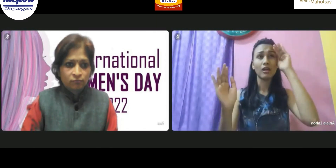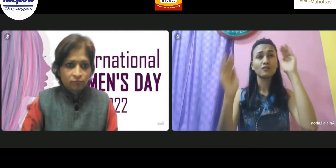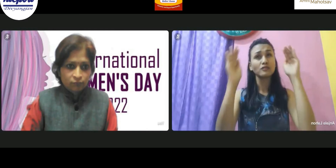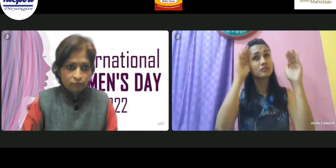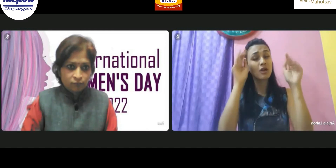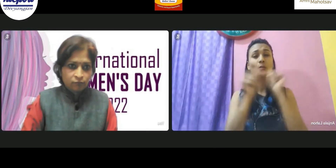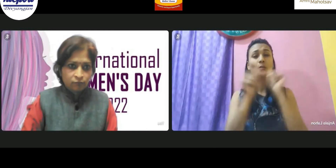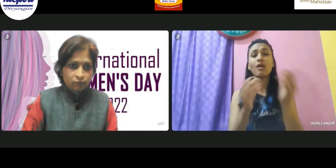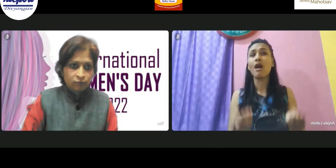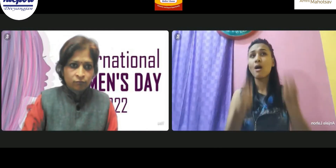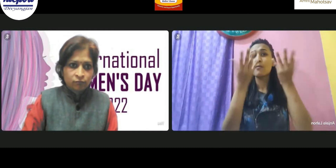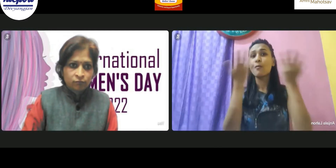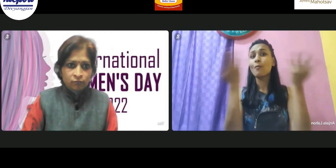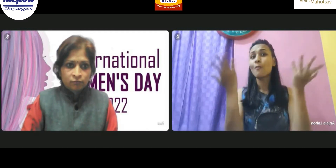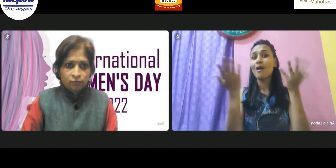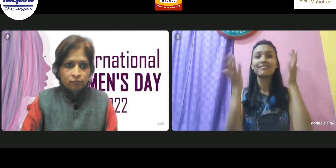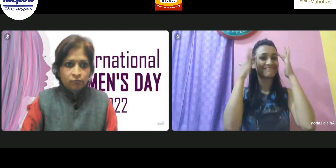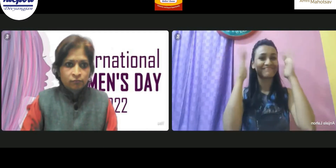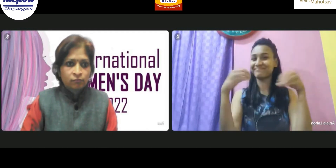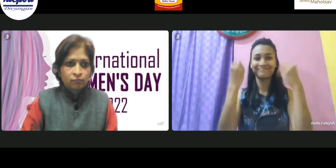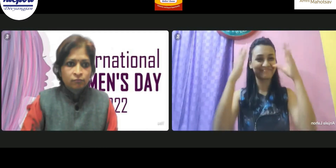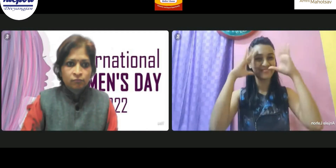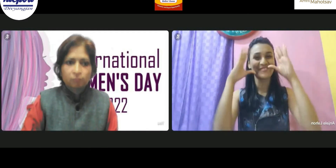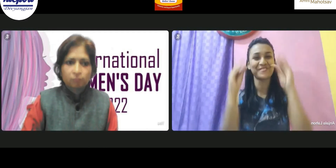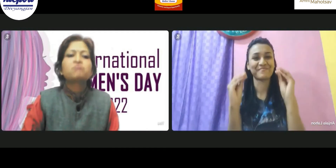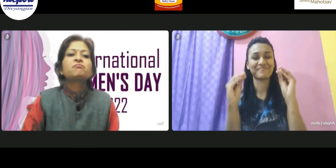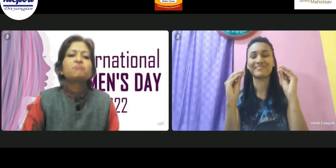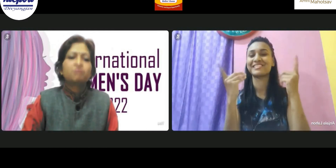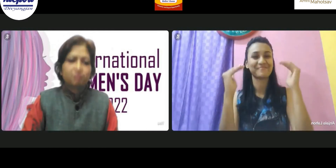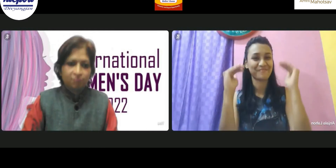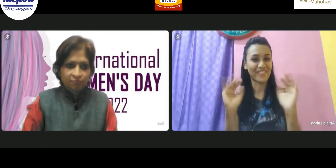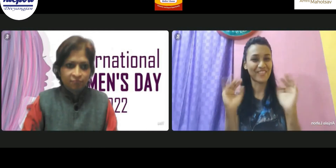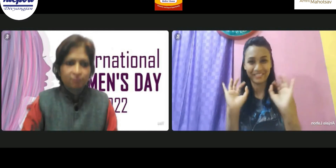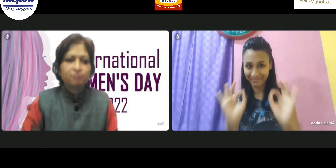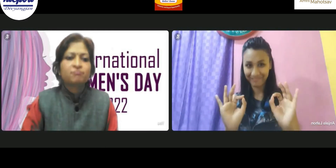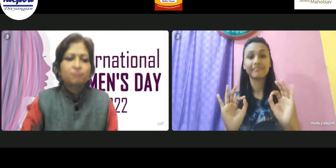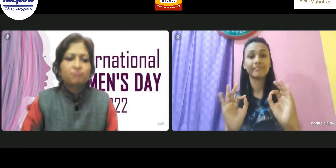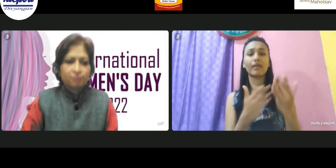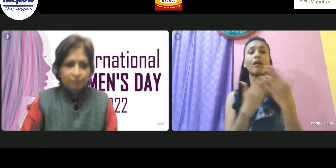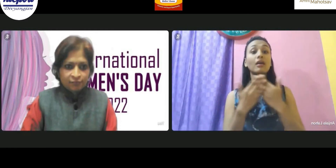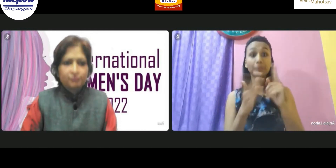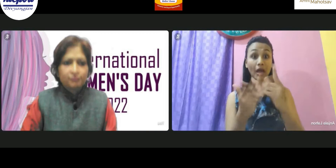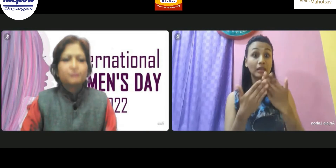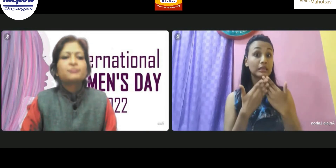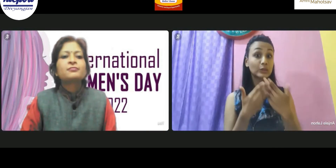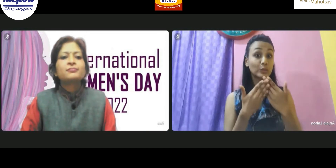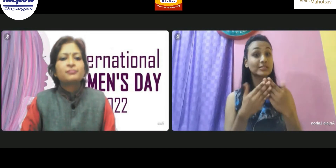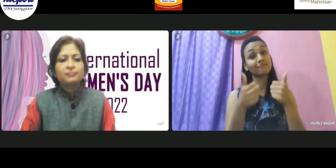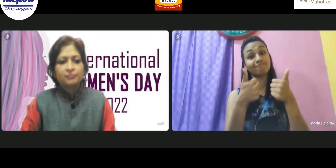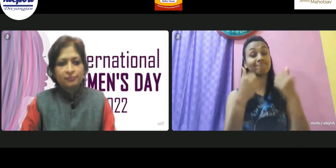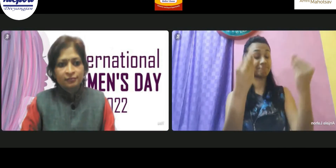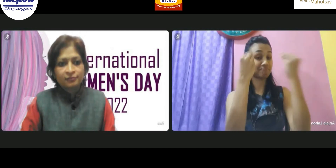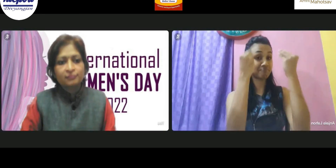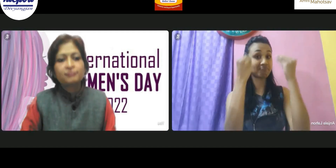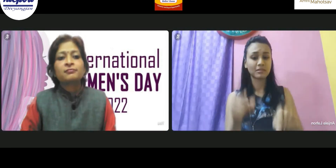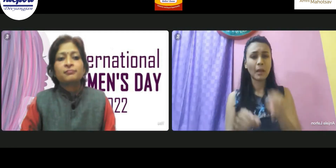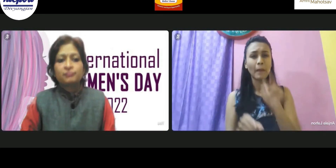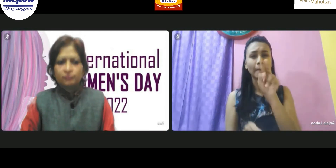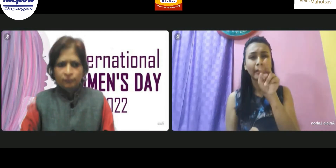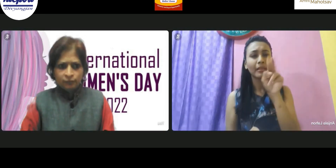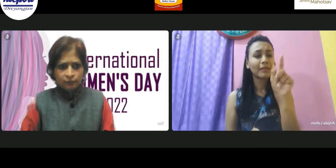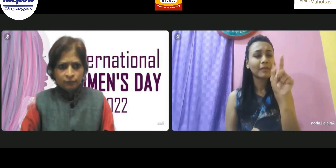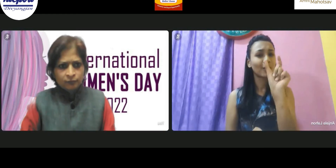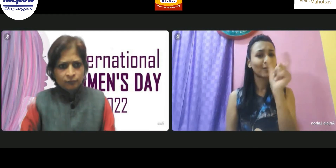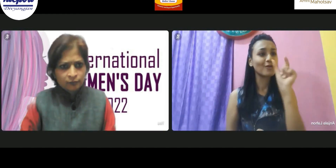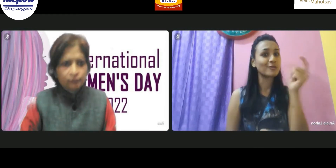दुनिया की जो खबरें थी, क्या हो रहा है आसपास, हमें ये सब उतना ज्ञान नहीं था। ठीक है,